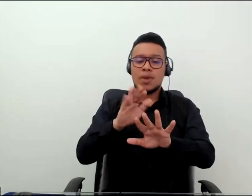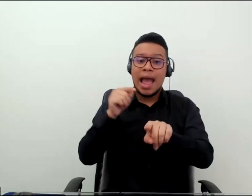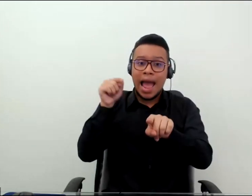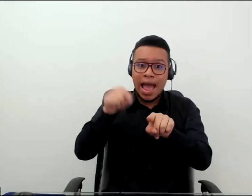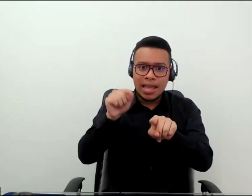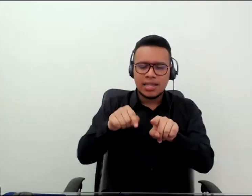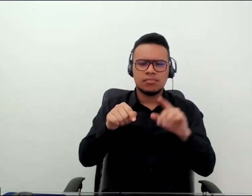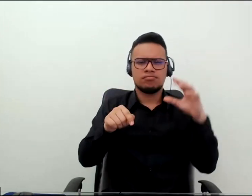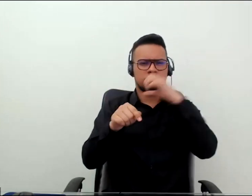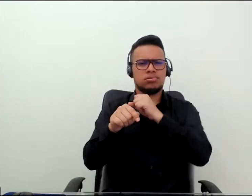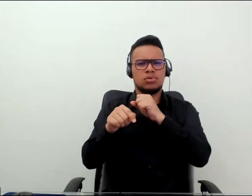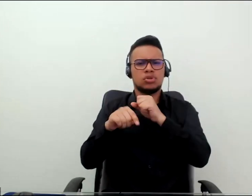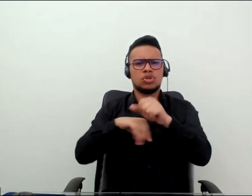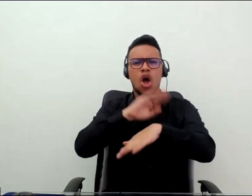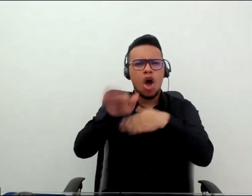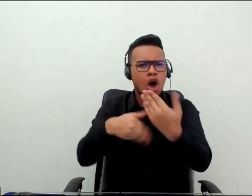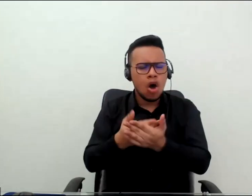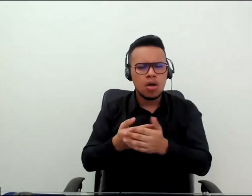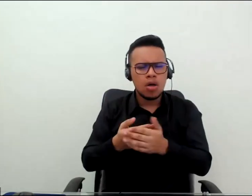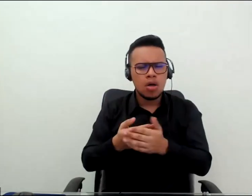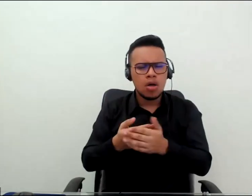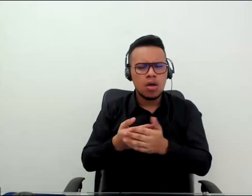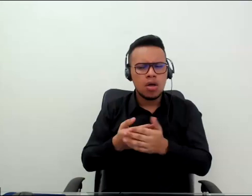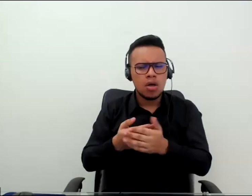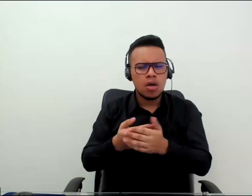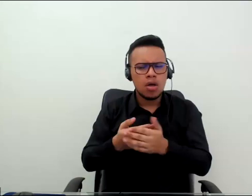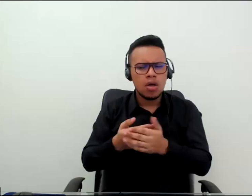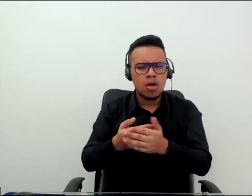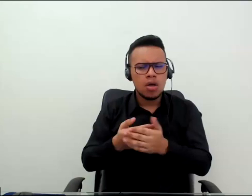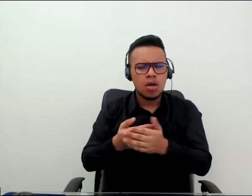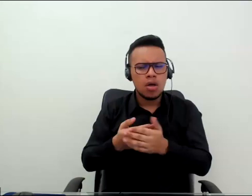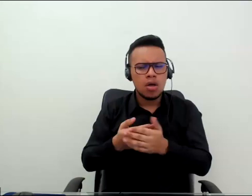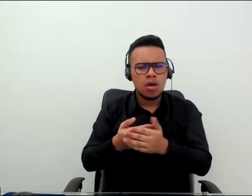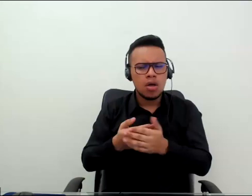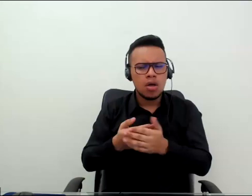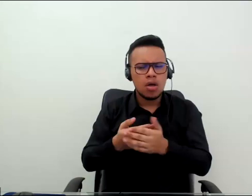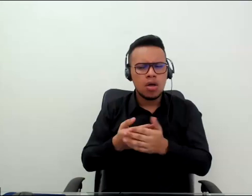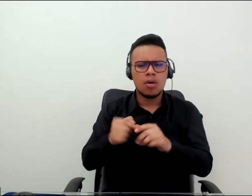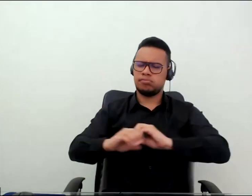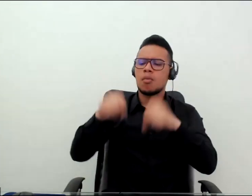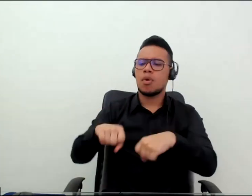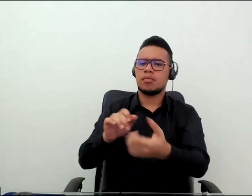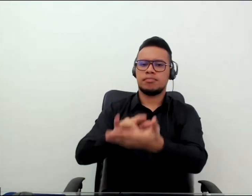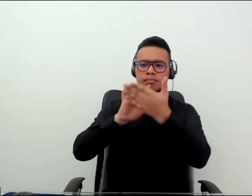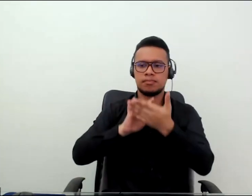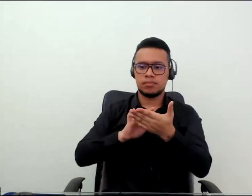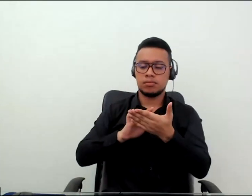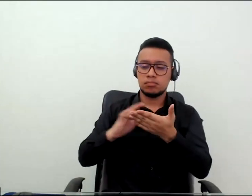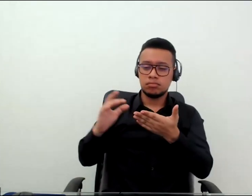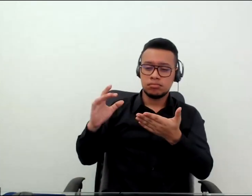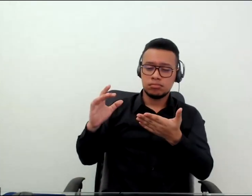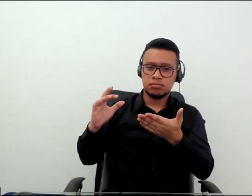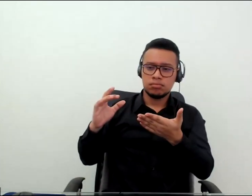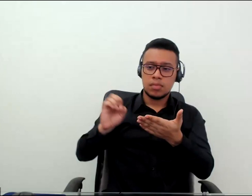vamos a tener toda la claridad y las precisiones para definir la nueva convocatoria de los